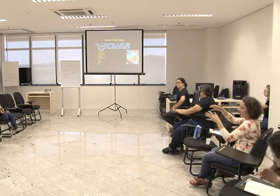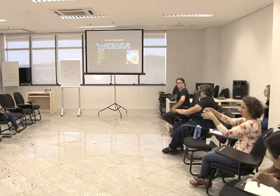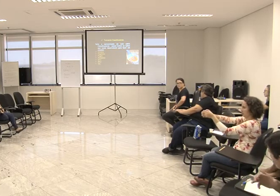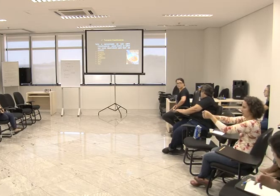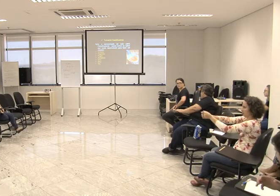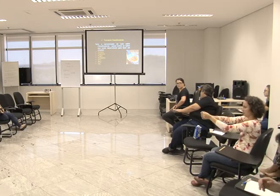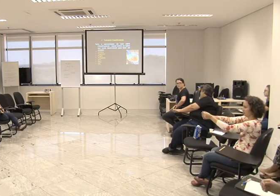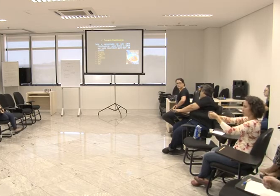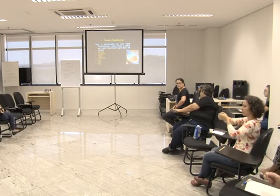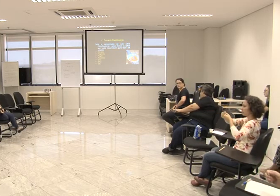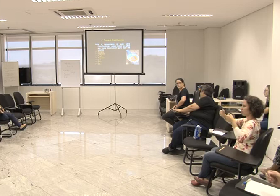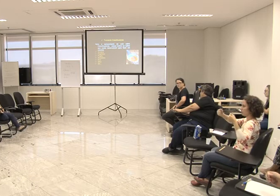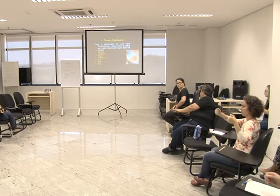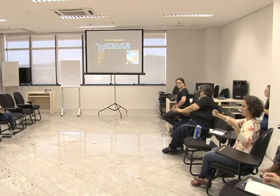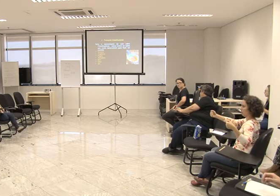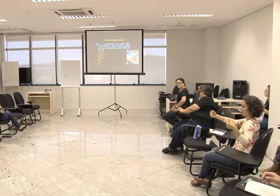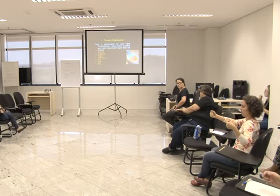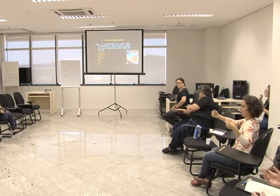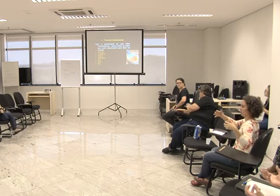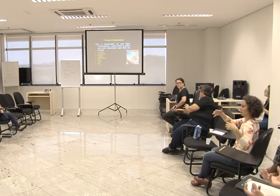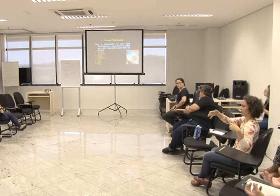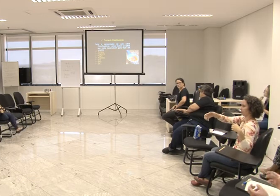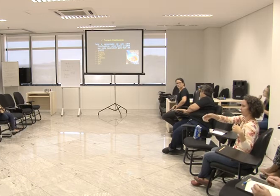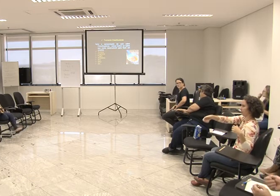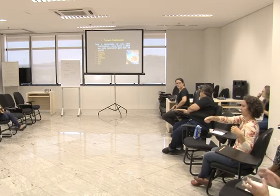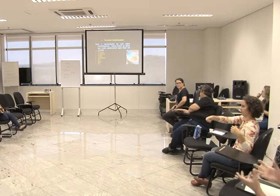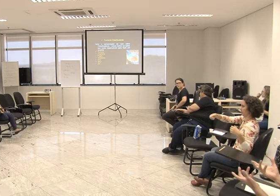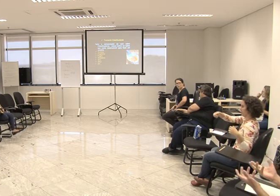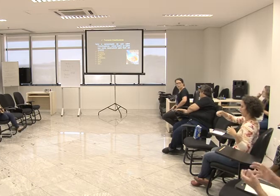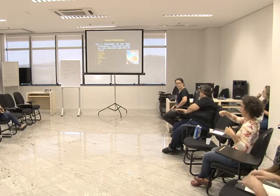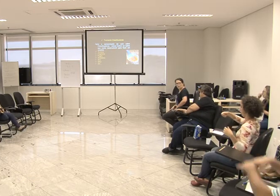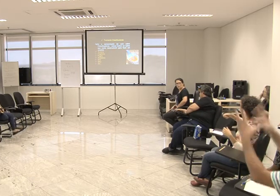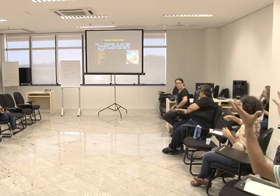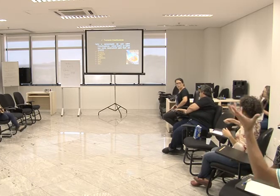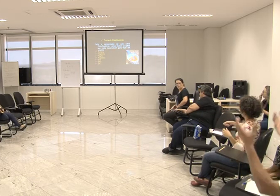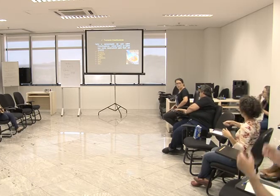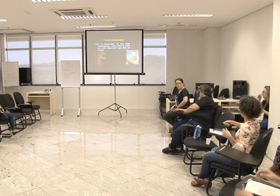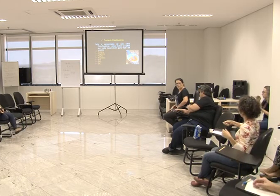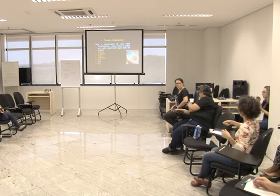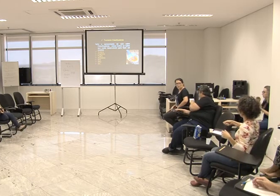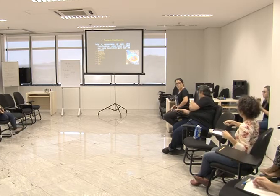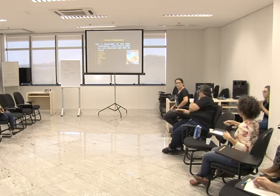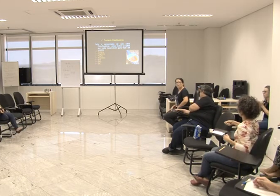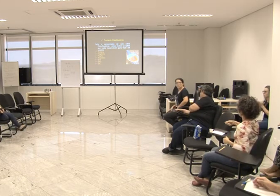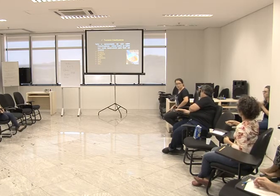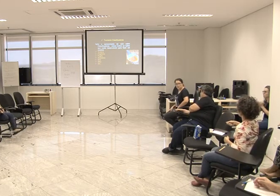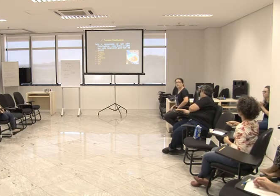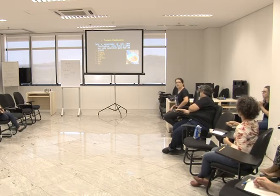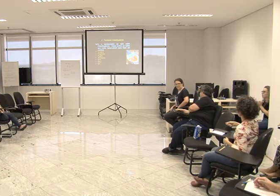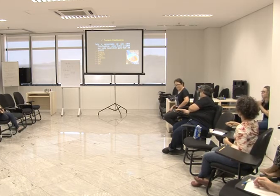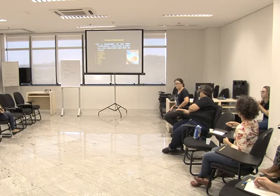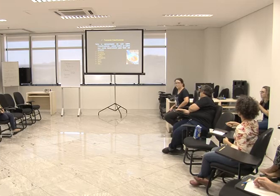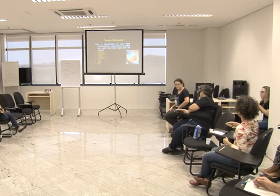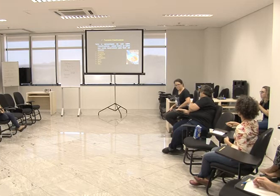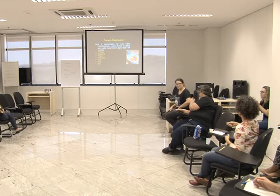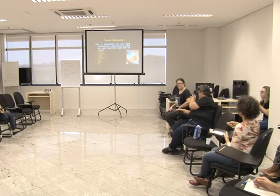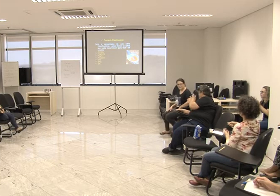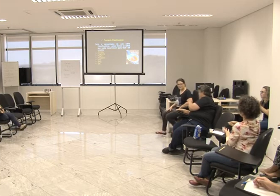Se fizer com pouco açúcar, tem que ficar bem pouco doce. Qual? O doce com pouco açúcar. É. Bem pouco